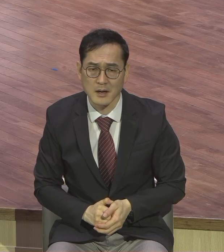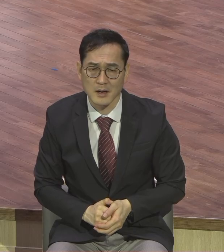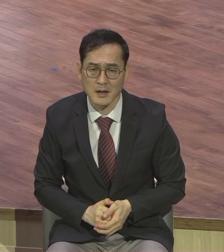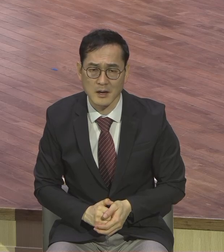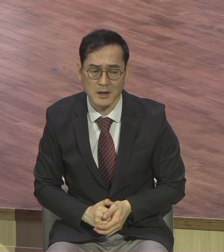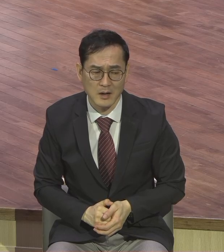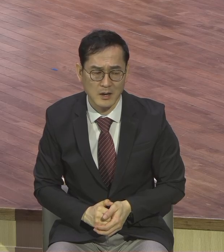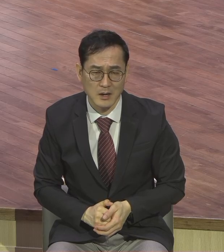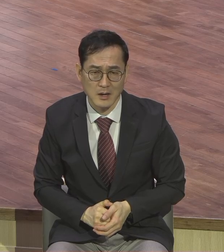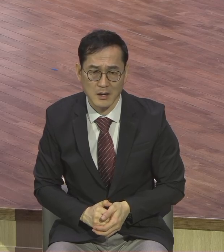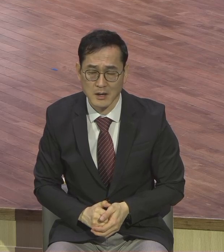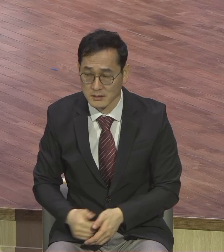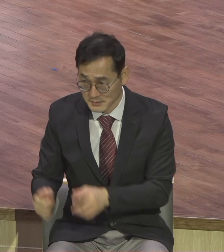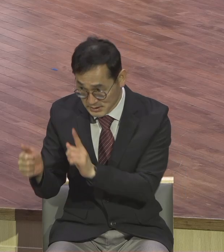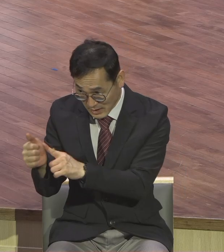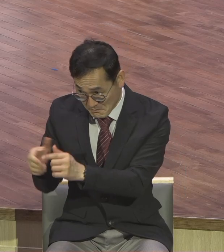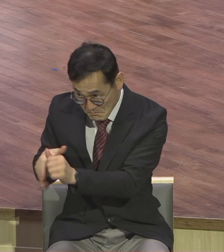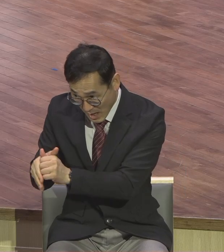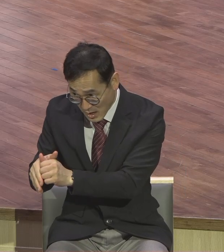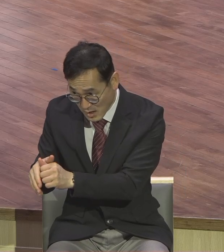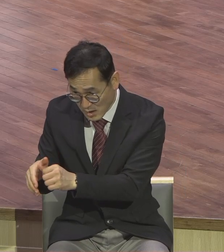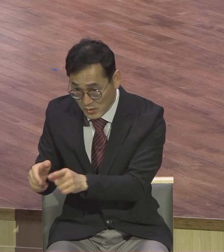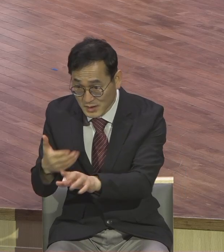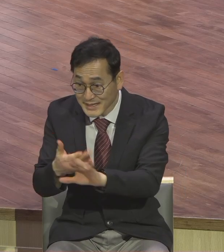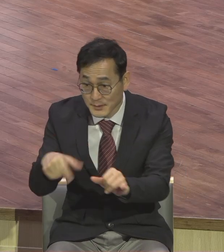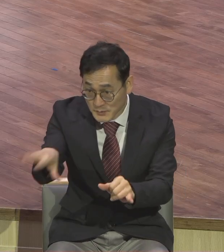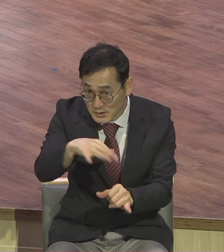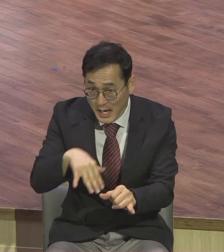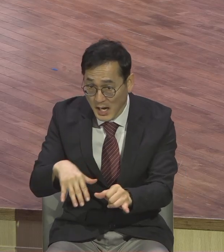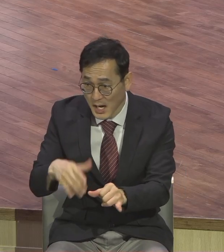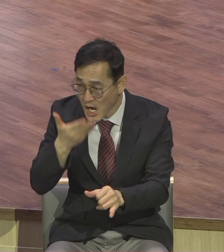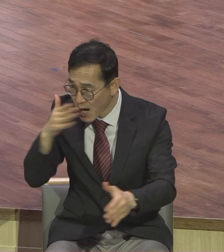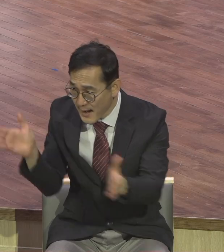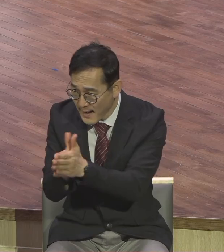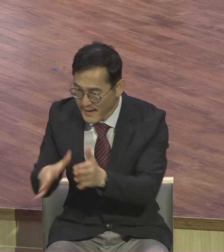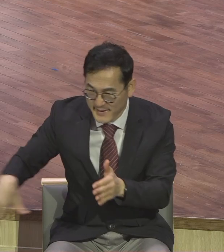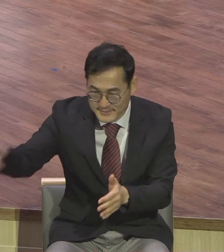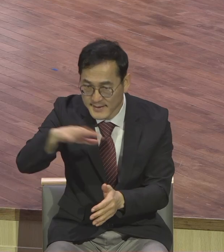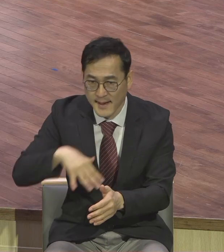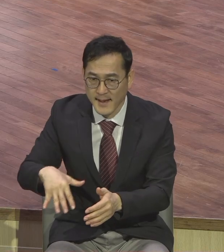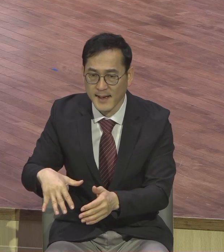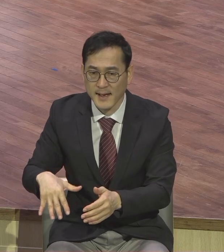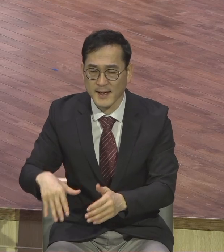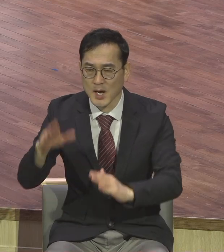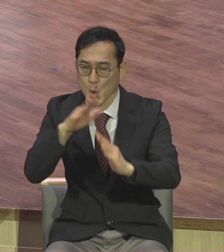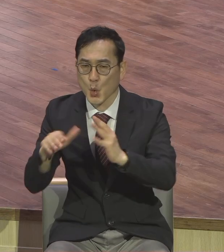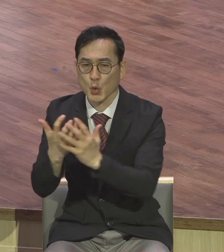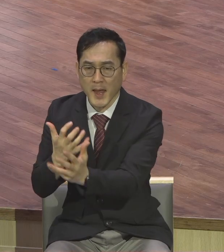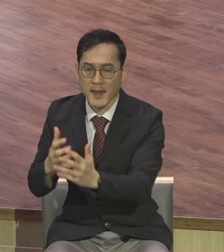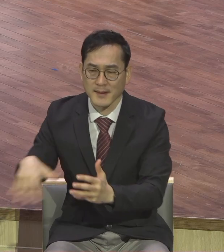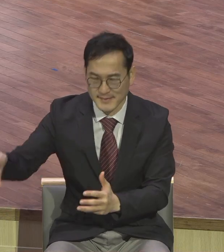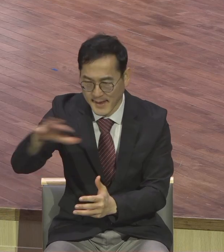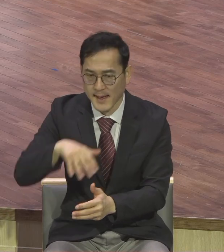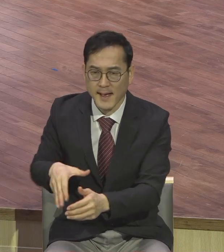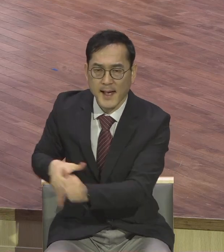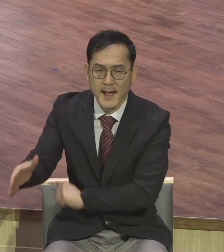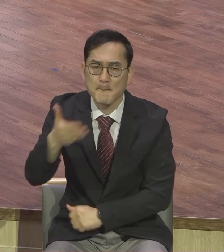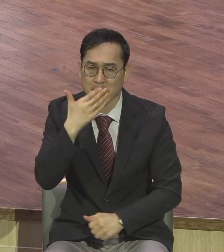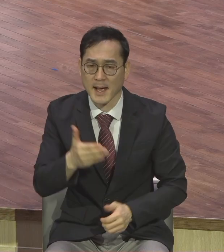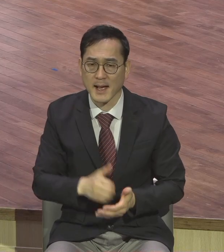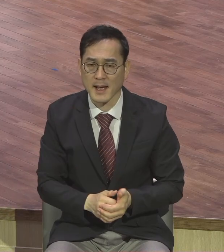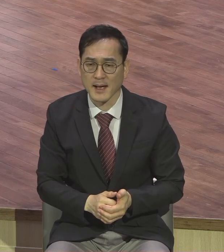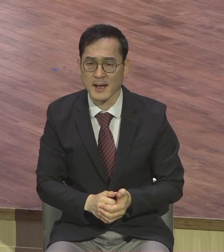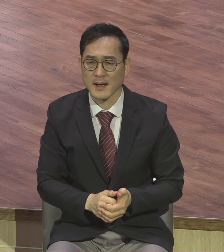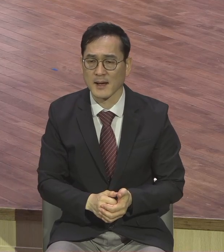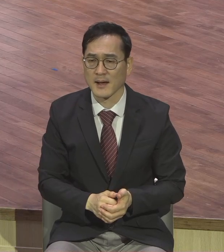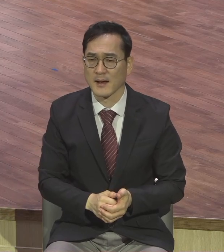명이니까 그분들도 또 그렇게 고소할 수 있고 또 그렇게 매장시킬 수가 있는 이런 상황이에요. 사실은 이 예수 죽음 어마어마한